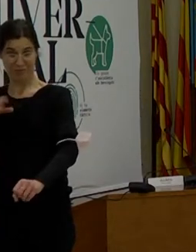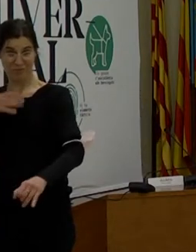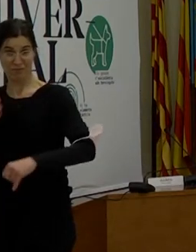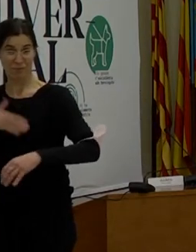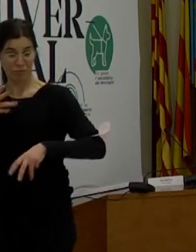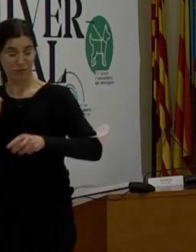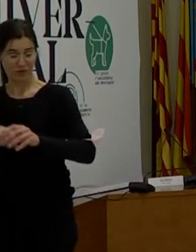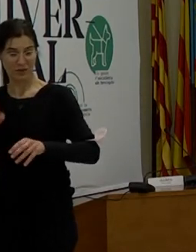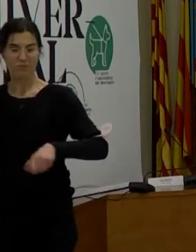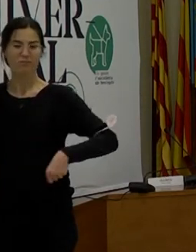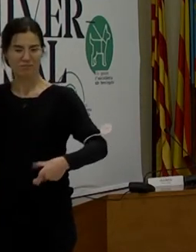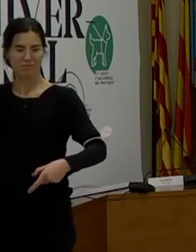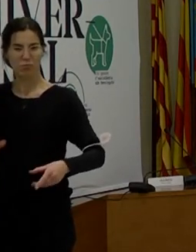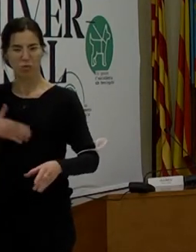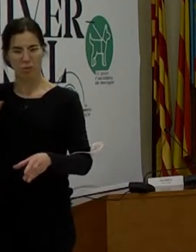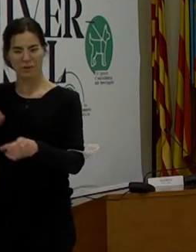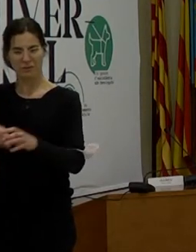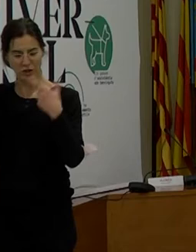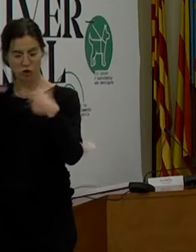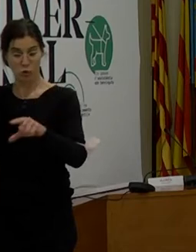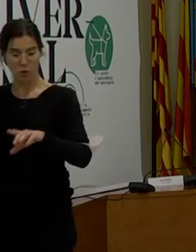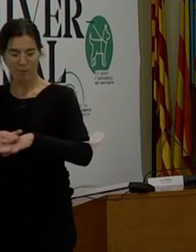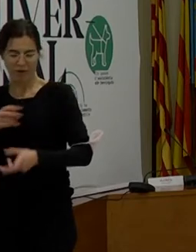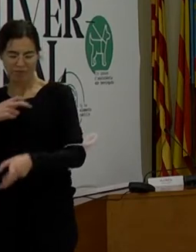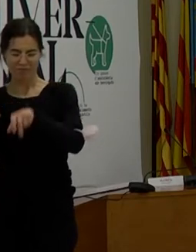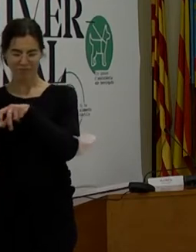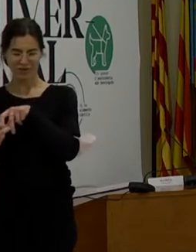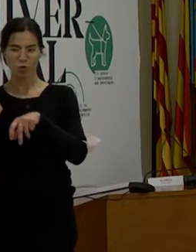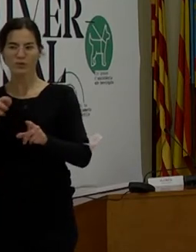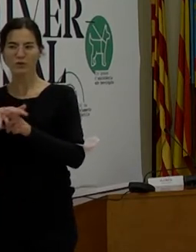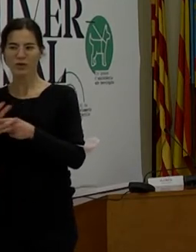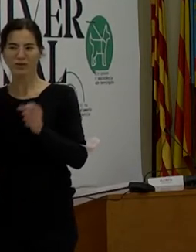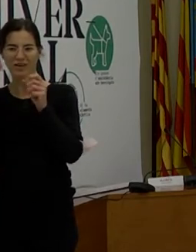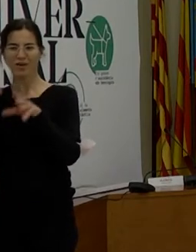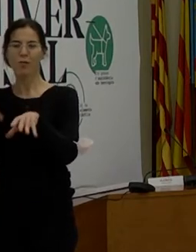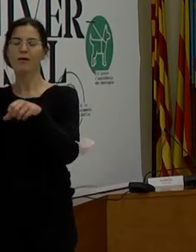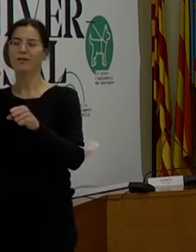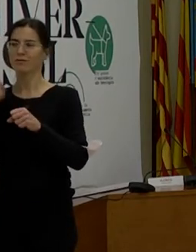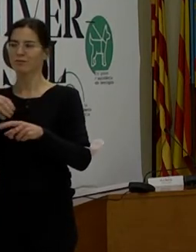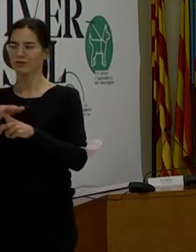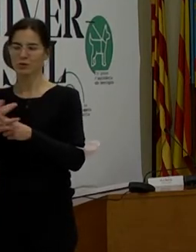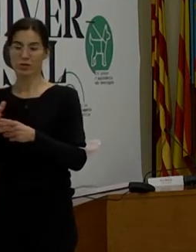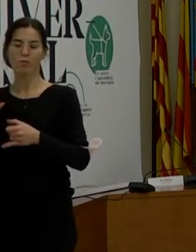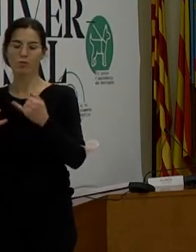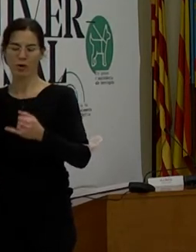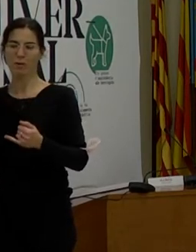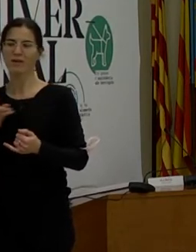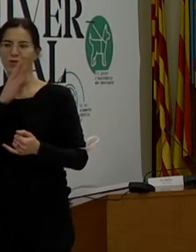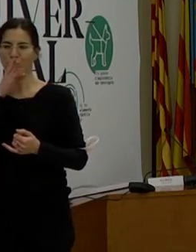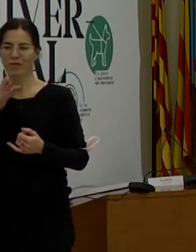I cadires de rodes per posar-nos a la pell d'aquesta gent, no? i entendre realment quines eren les